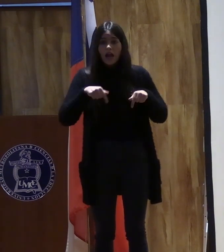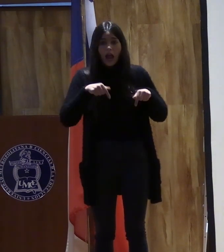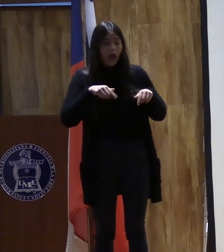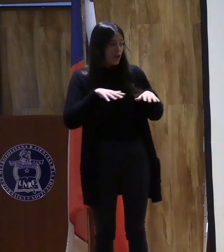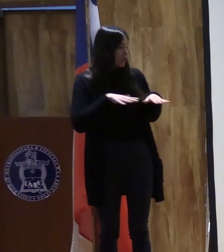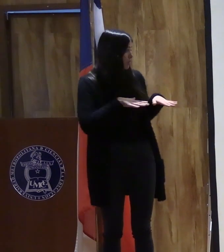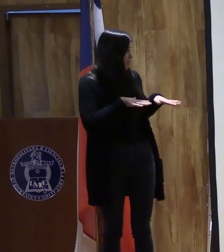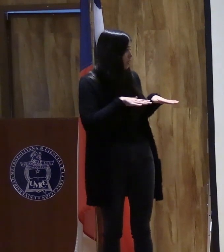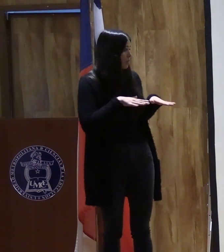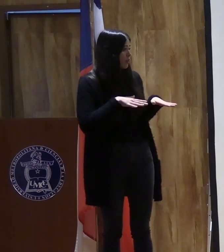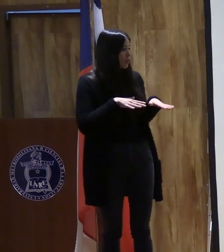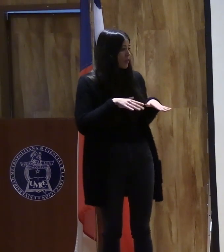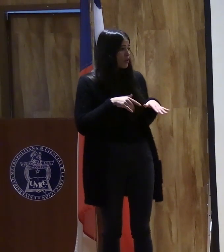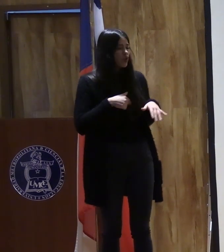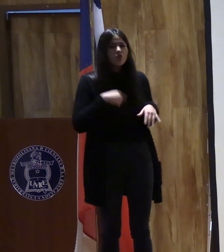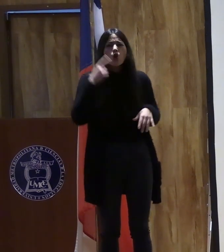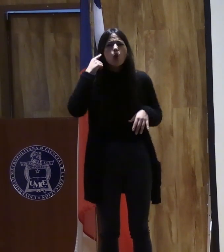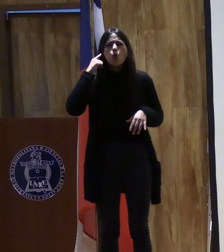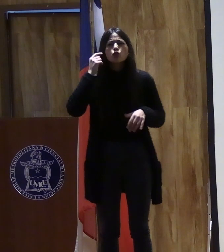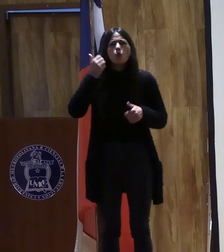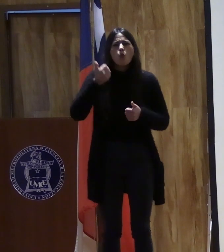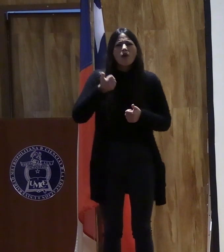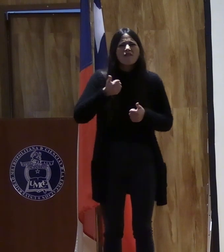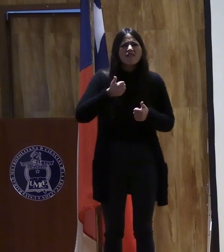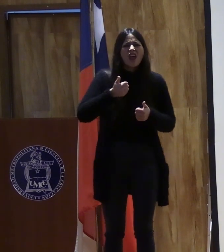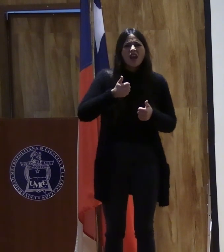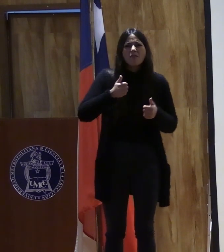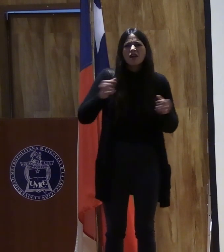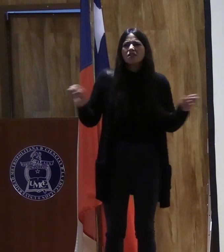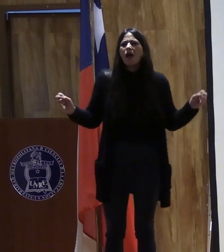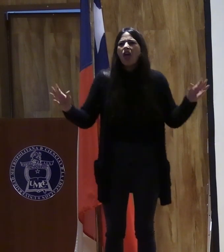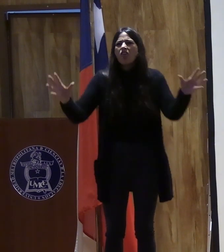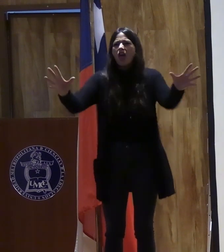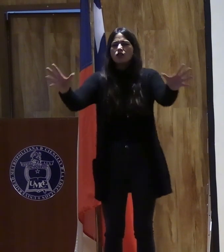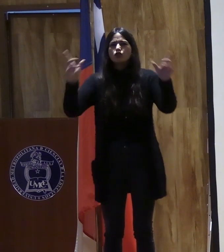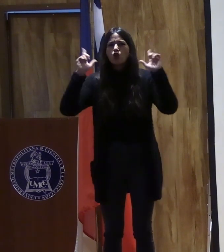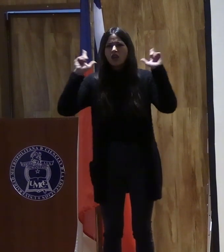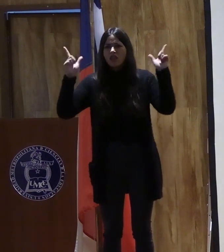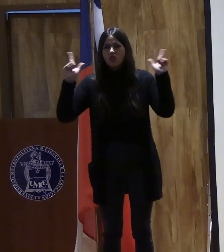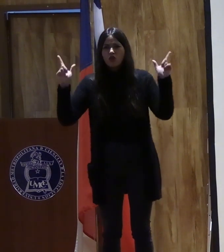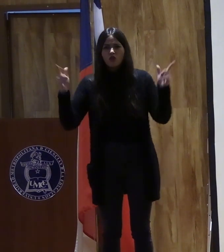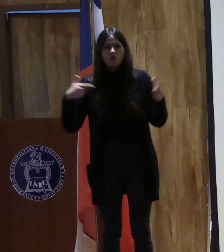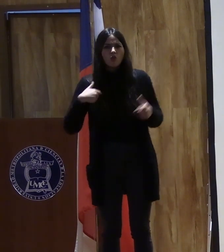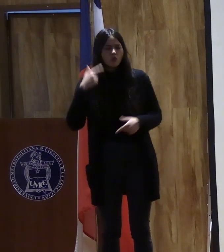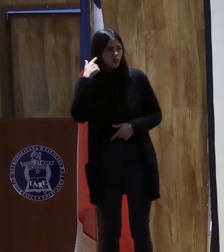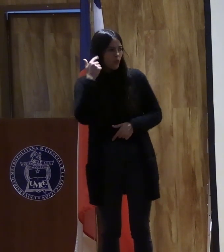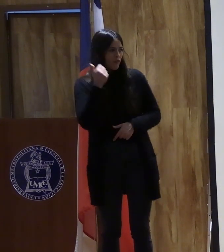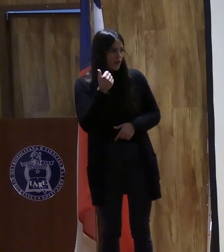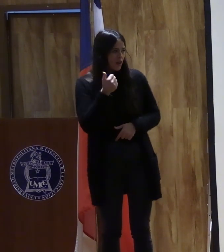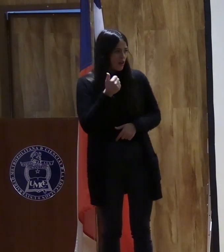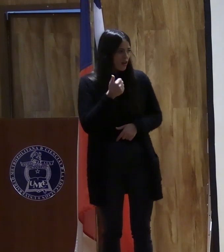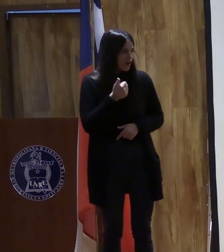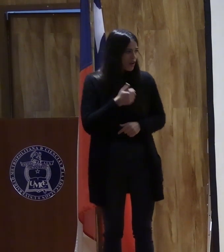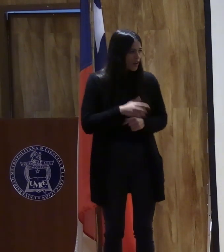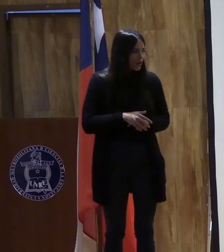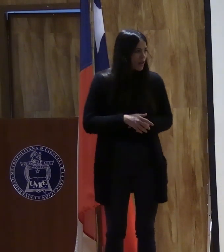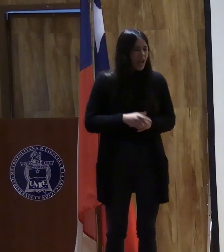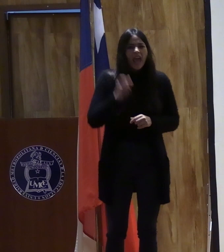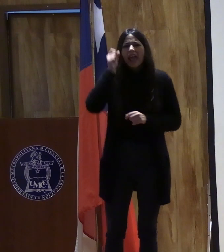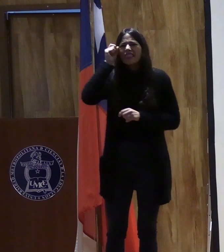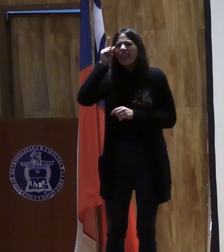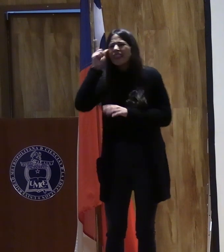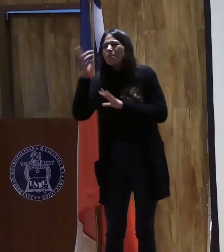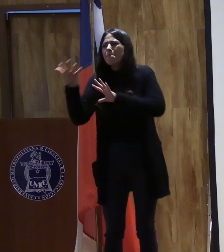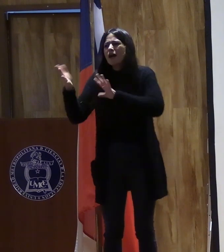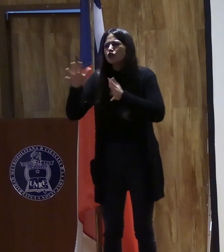arriba yo no escucho bien porque los parlantes están para que escuchen ustedes y no para que escuche el que está acá adelante. Entonces, entendí como